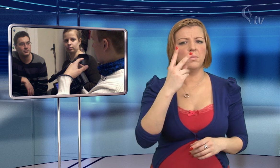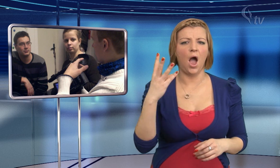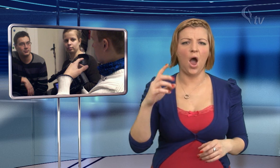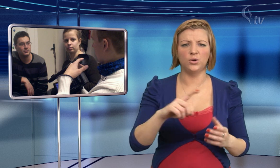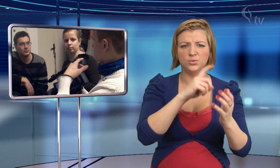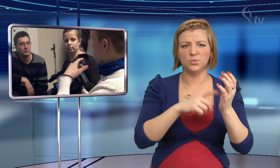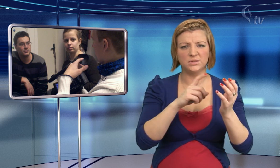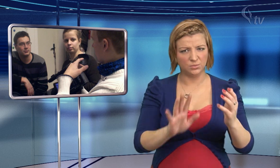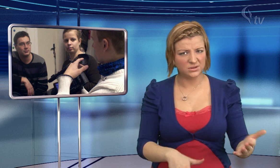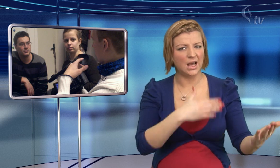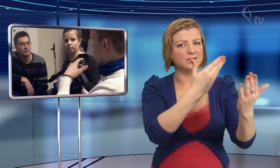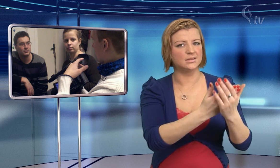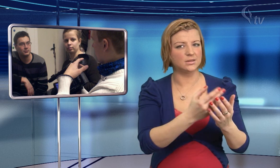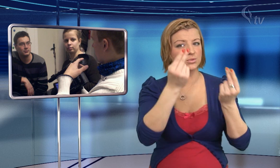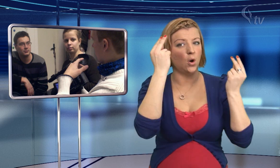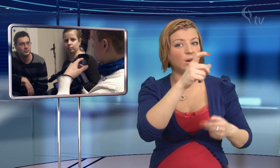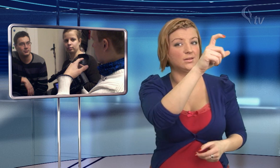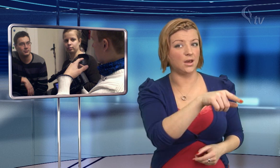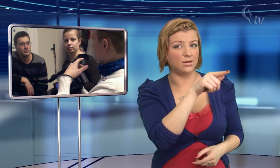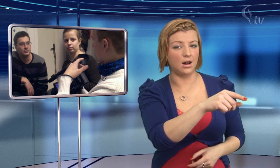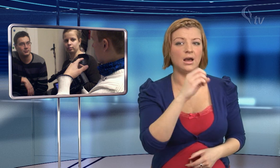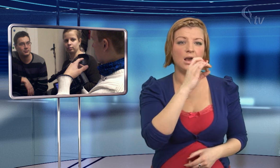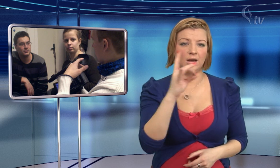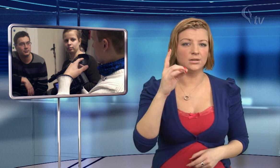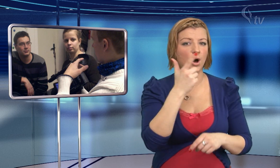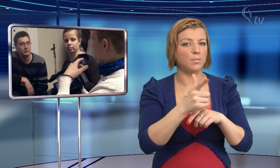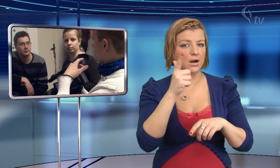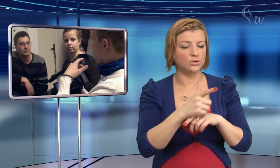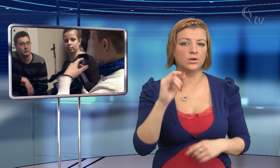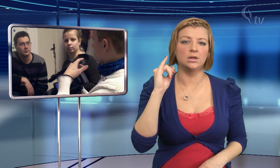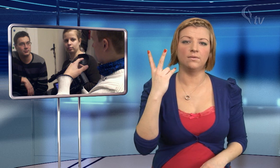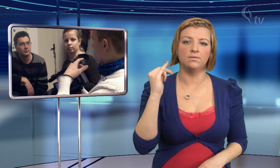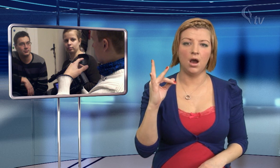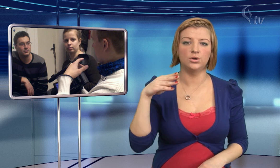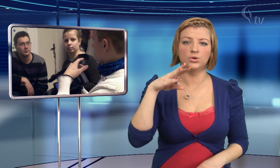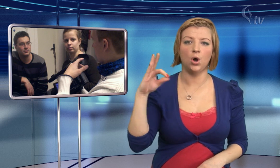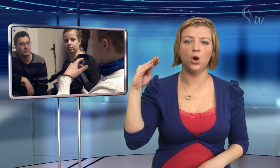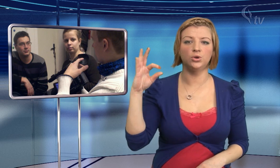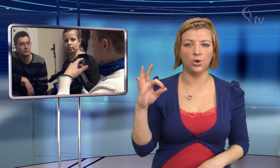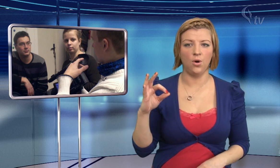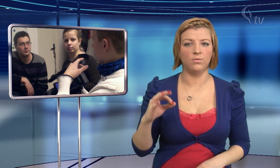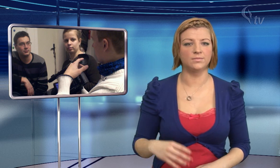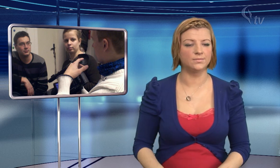Esitasime paar küsimust koolitajale, Eesti Rahvusringhäälingu operaatorile Ivar Toodole.